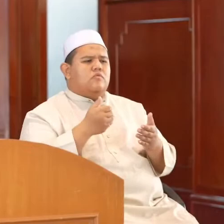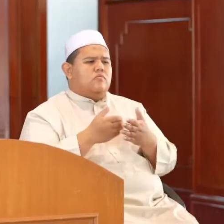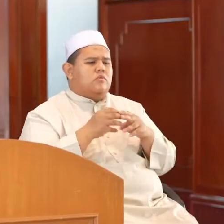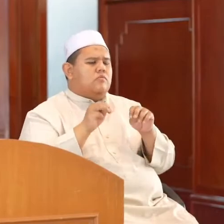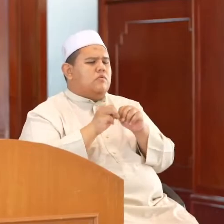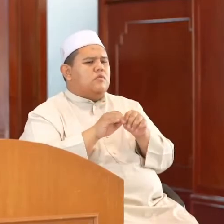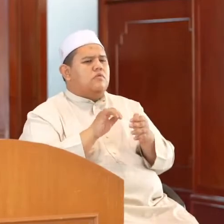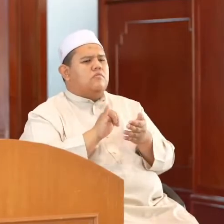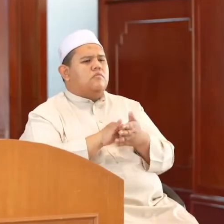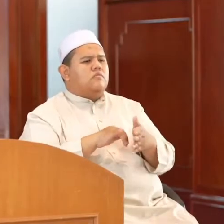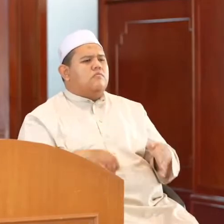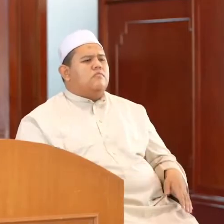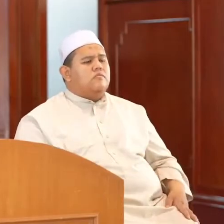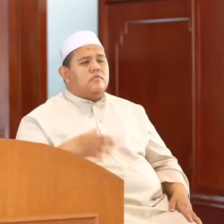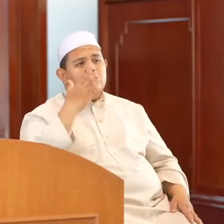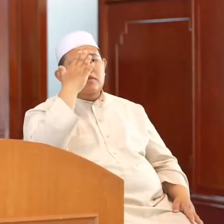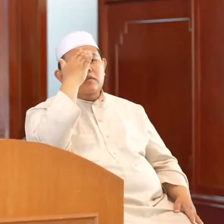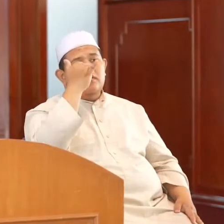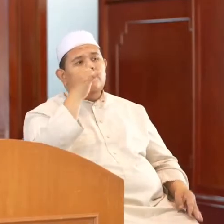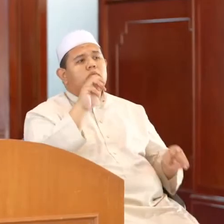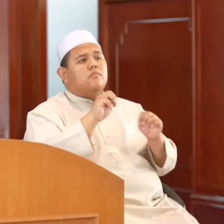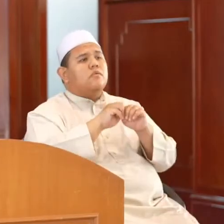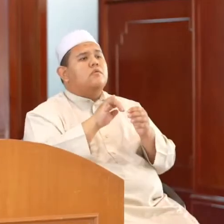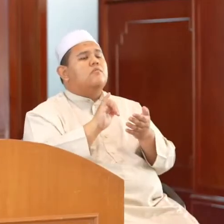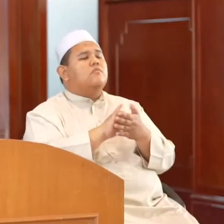tu. Kenapa jadi macam tu?